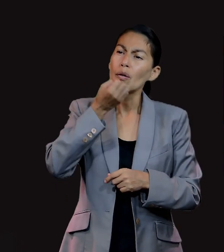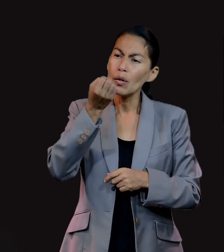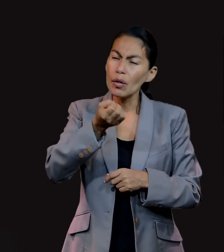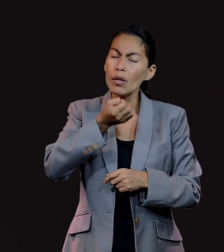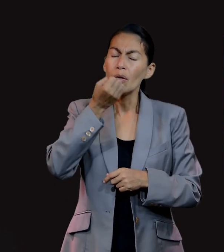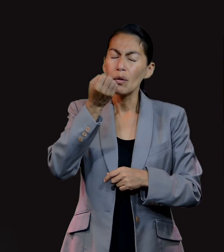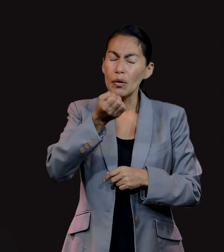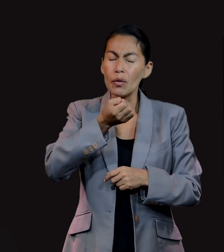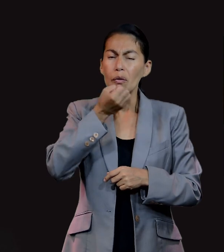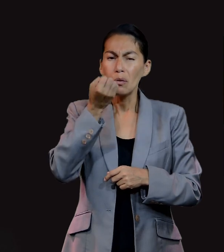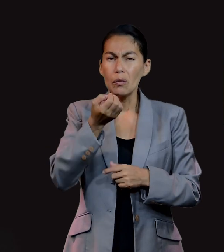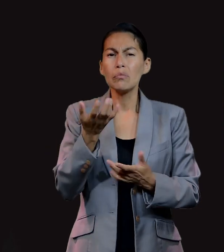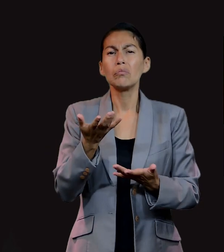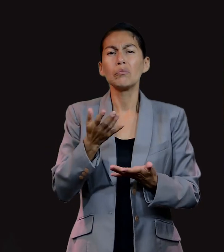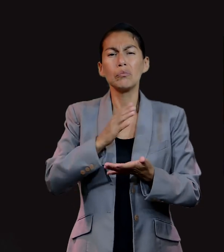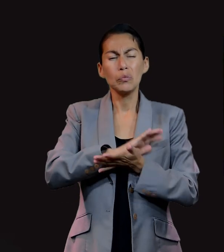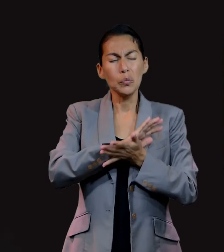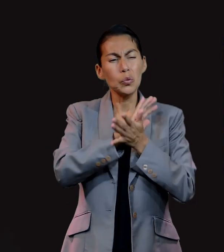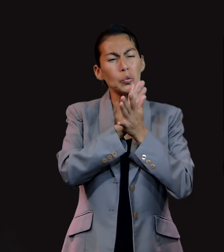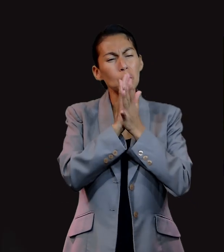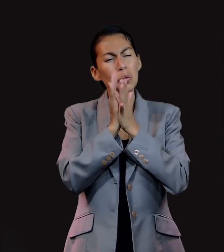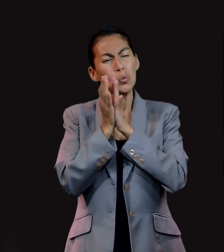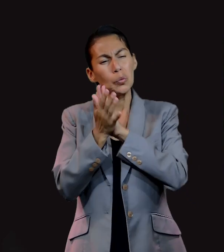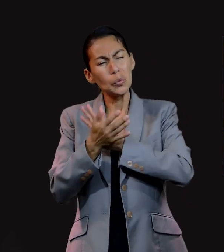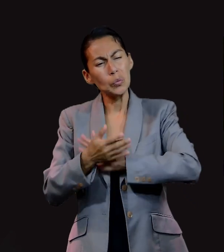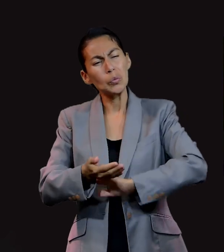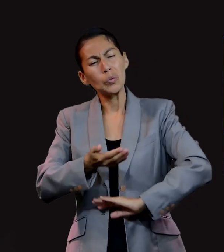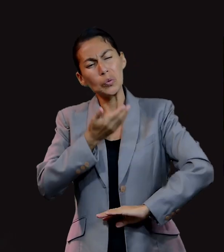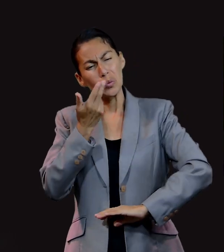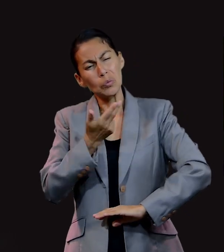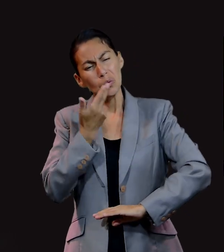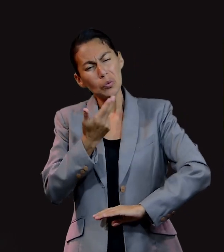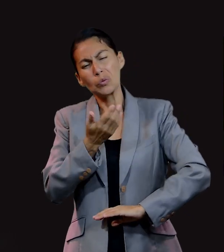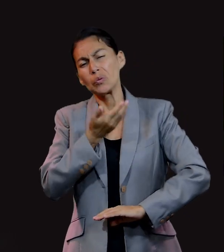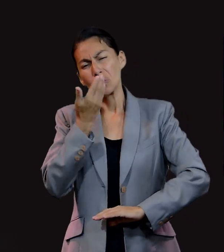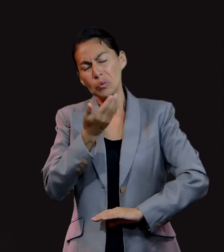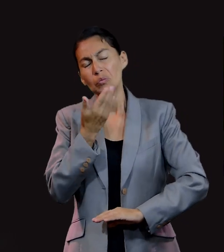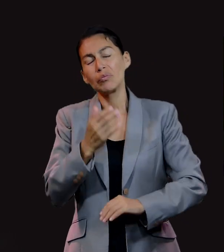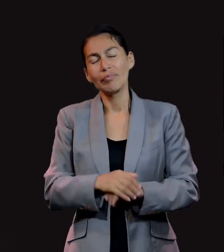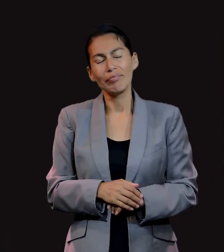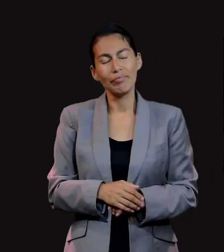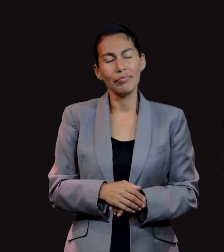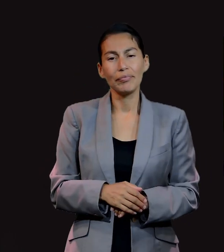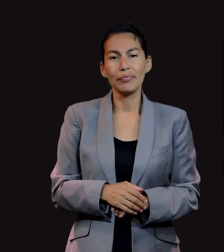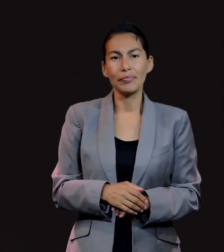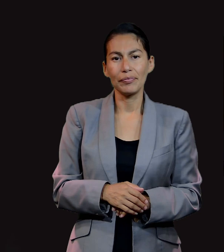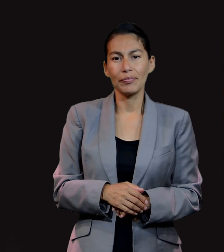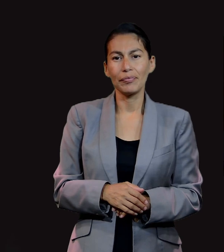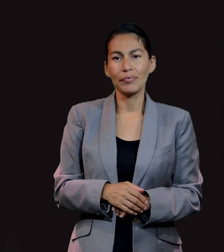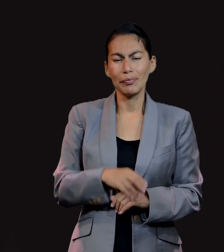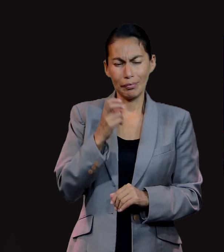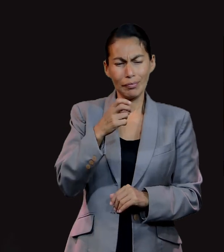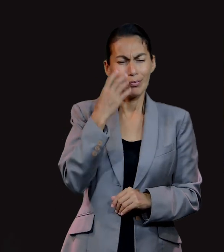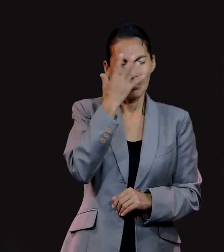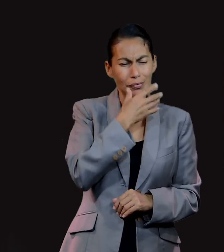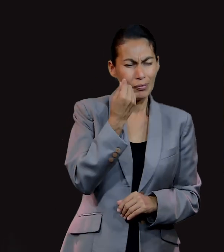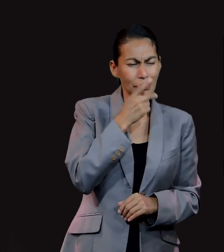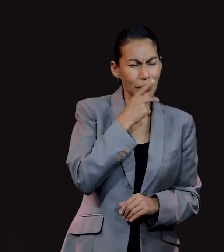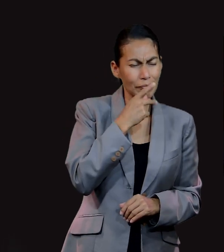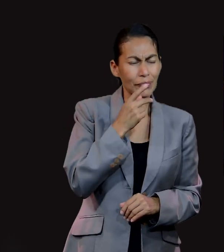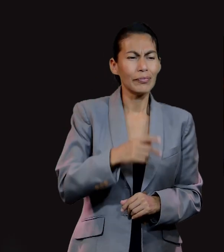desarrolla a través del tiempo y se vuelve una costumbre o un hábito, como lo acabo de repetir.